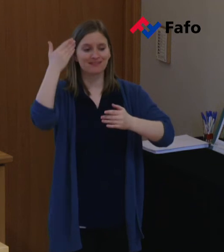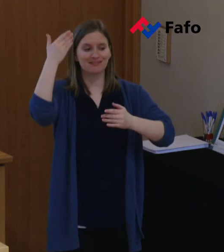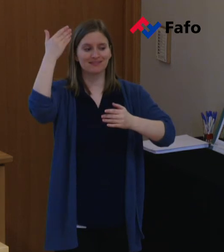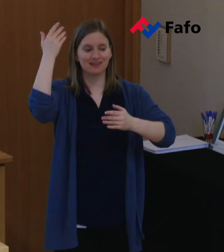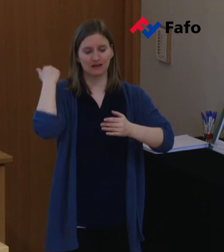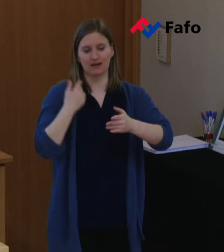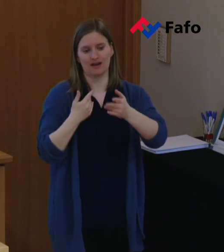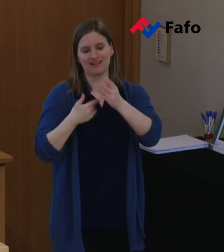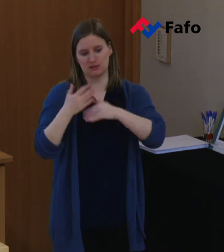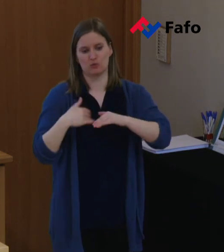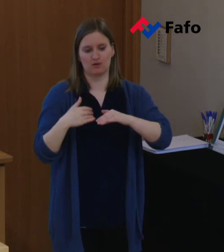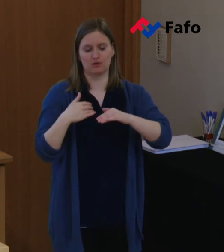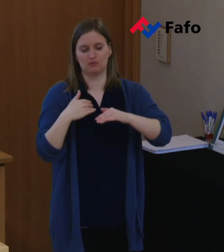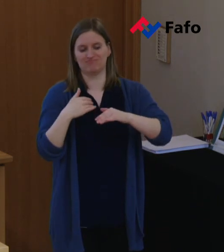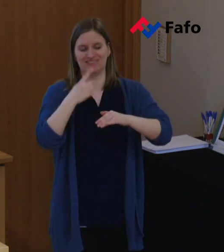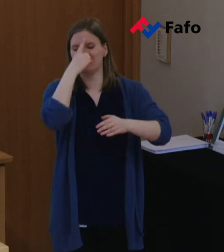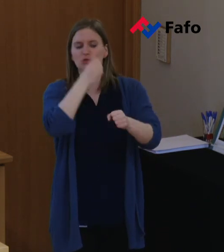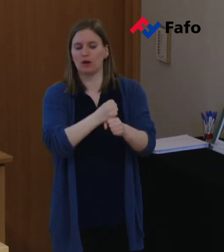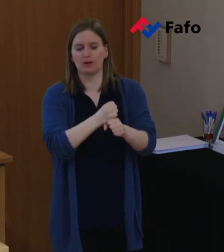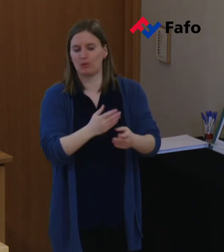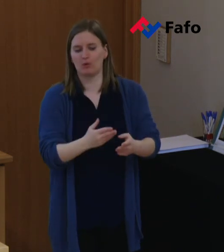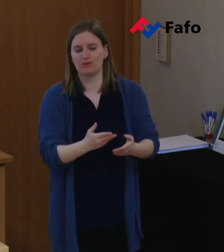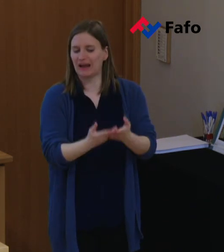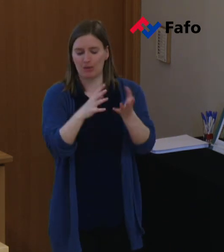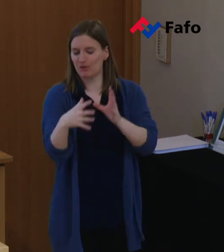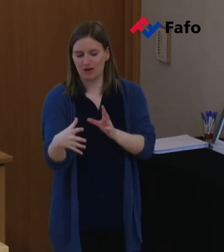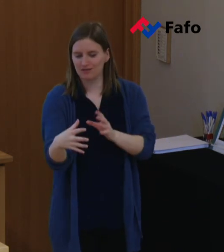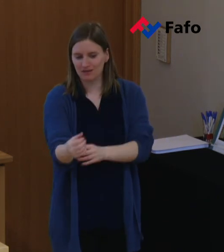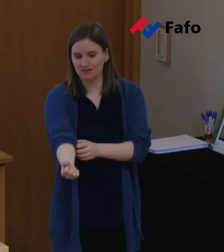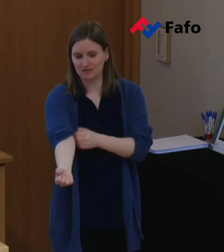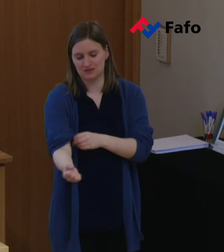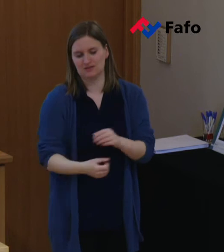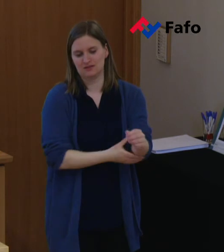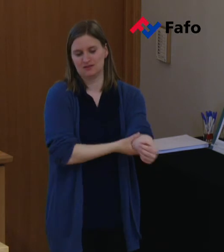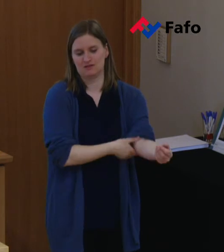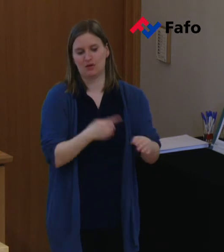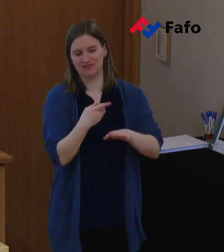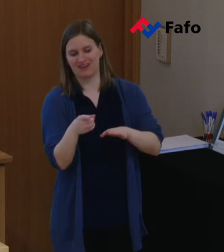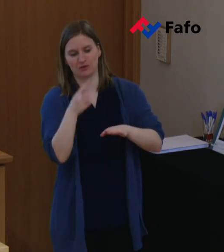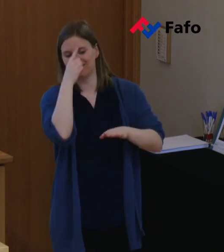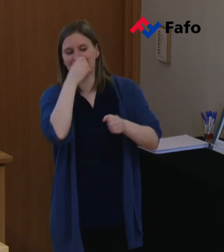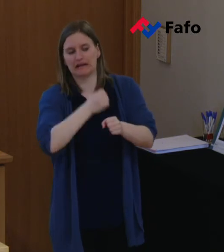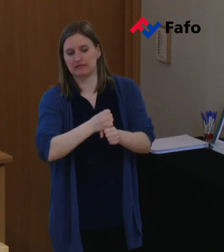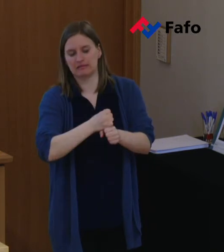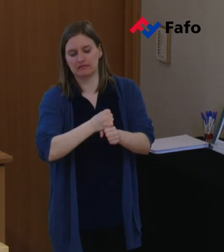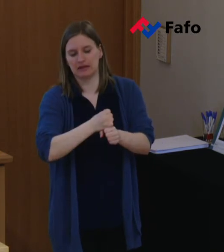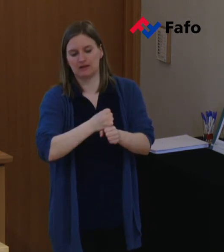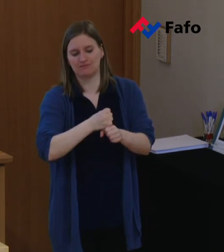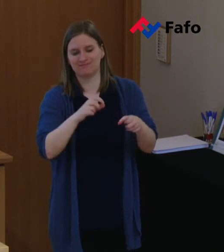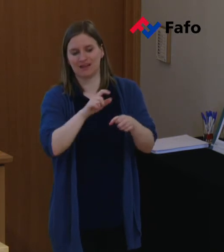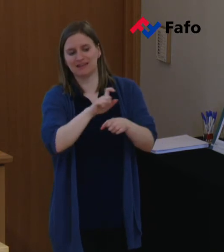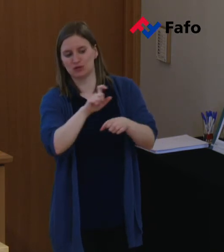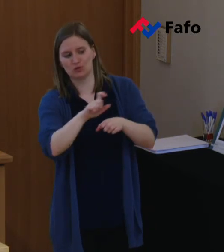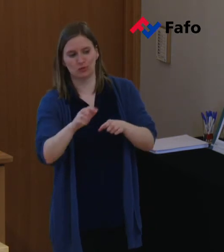hvor de veldig mistroisk til hjelpeapparatet. Dette jo noen som på en måte ikke har tillit til institusjoner på grunn av